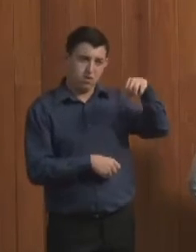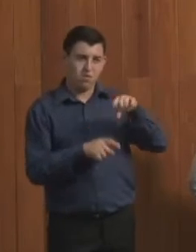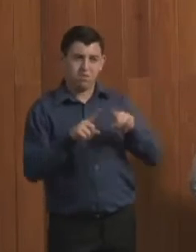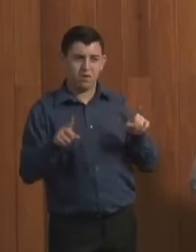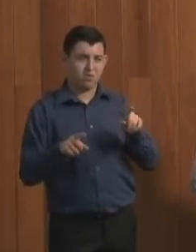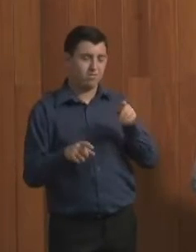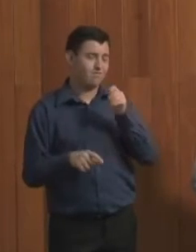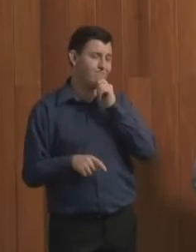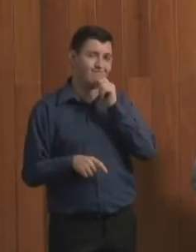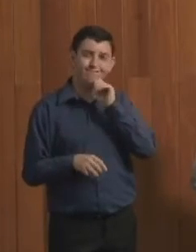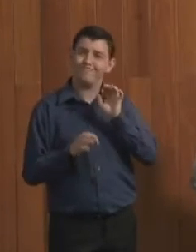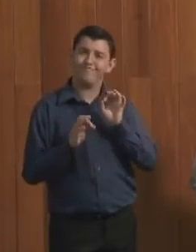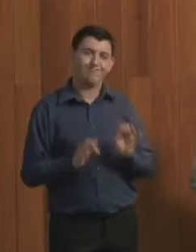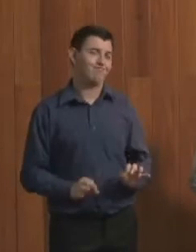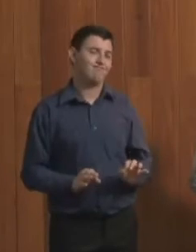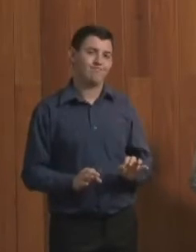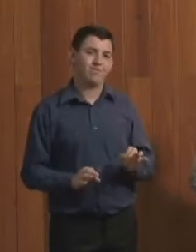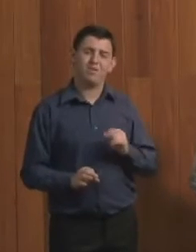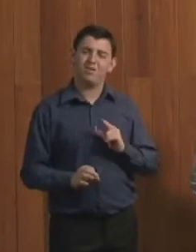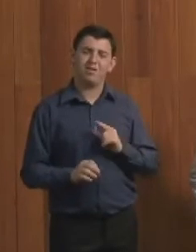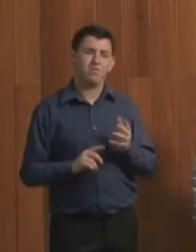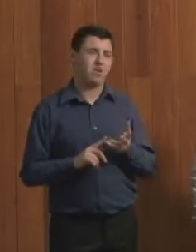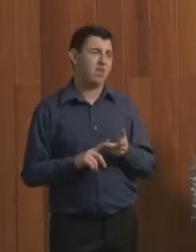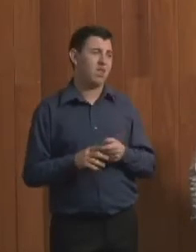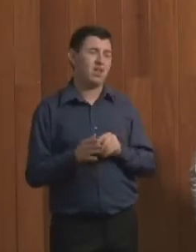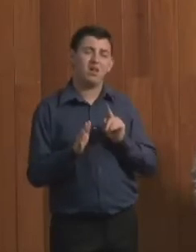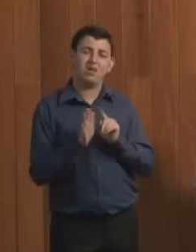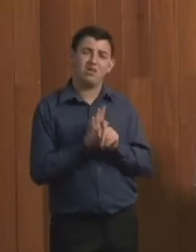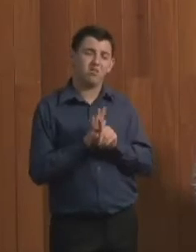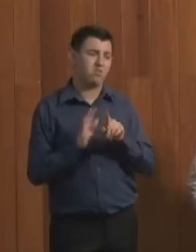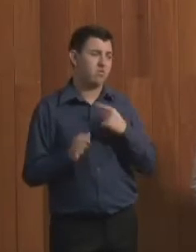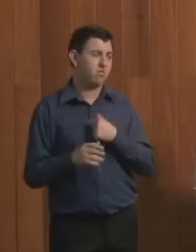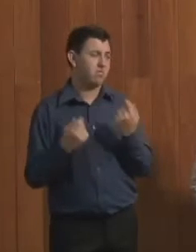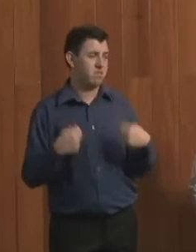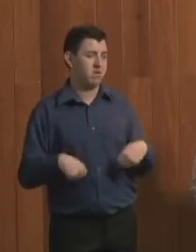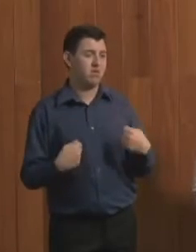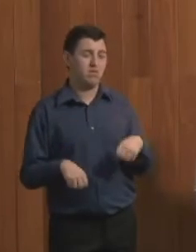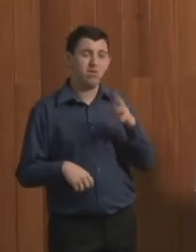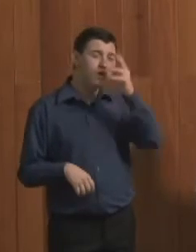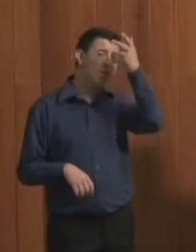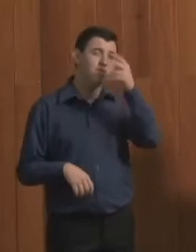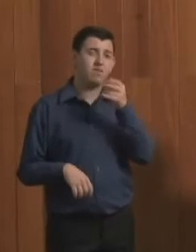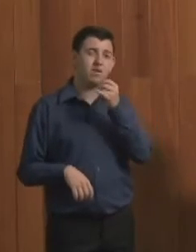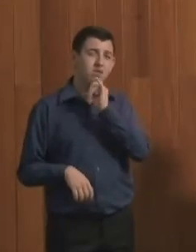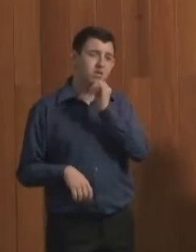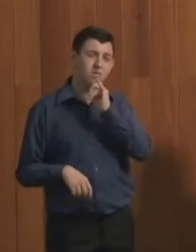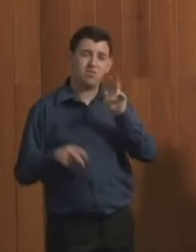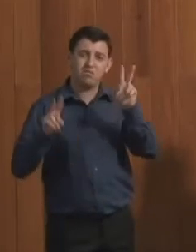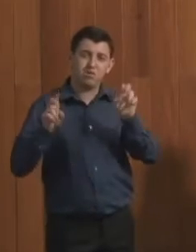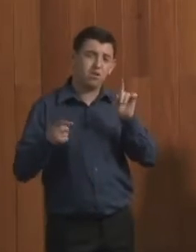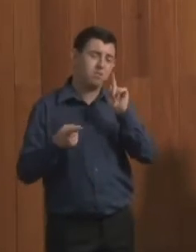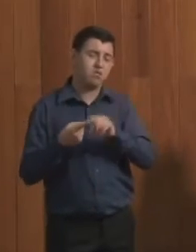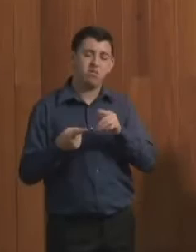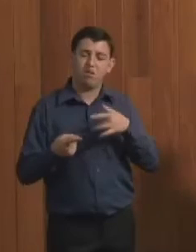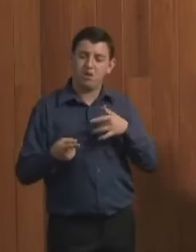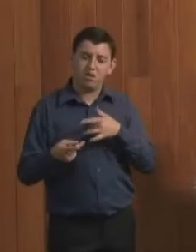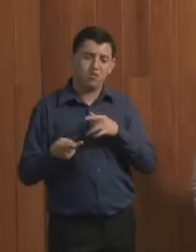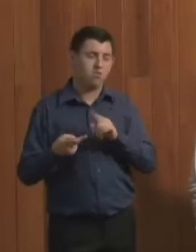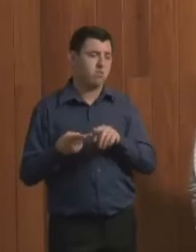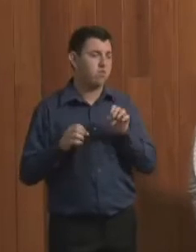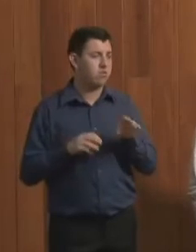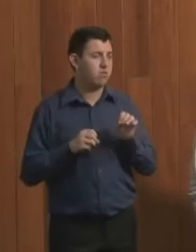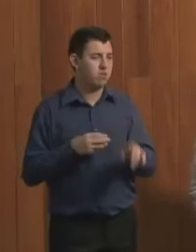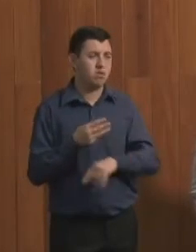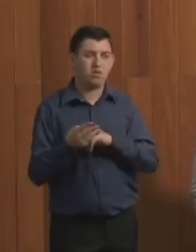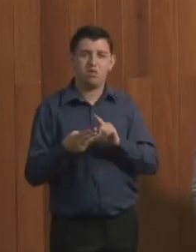muitas questões aí que tem que avançar, em termos de saúde, de educação, de habitação, né? A